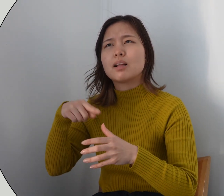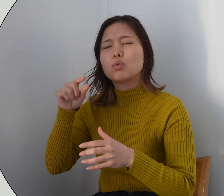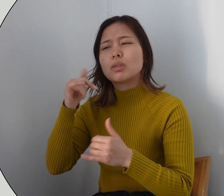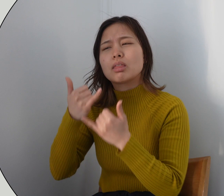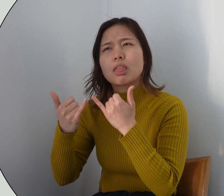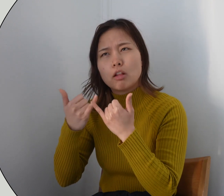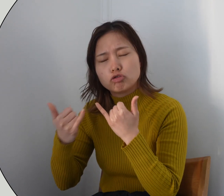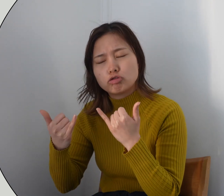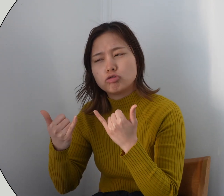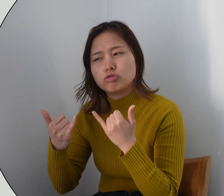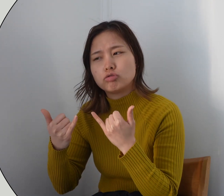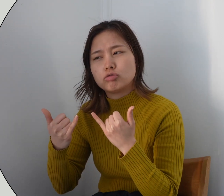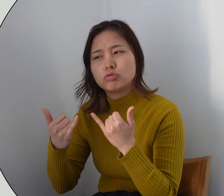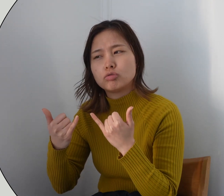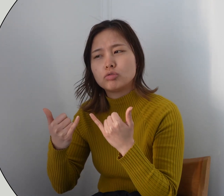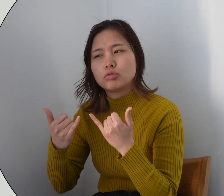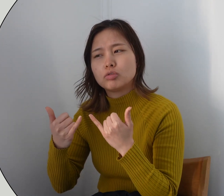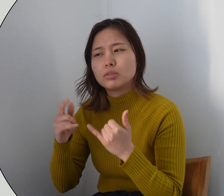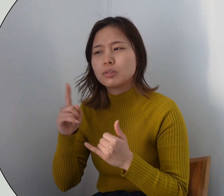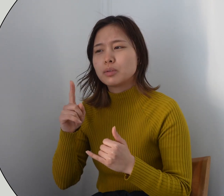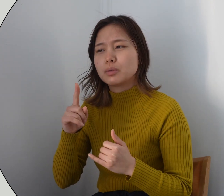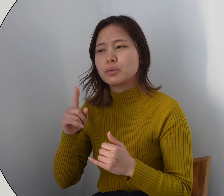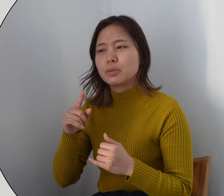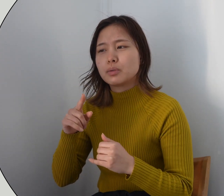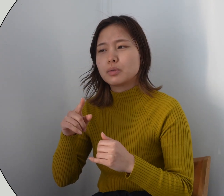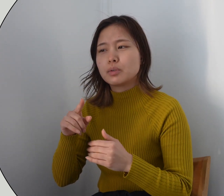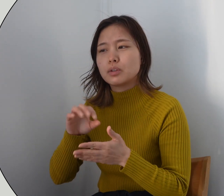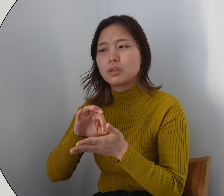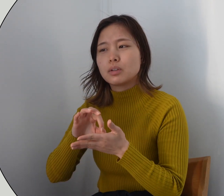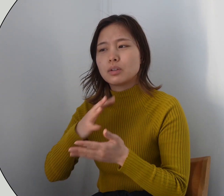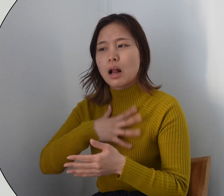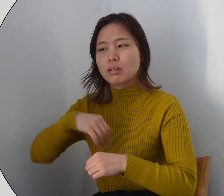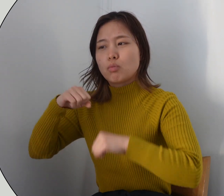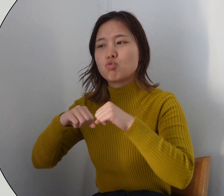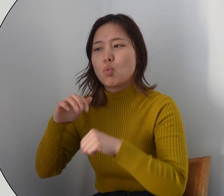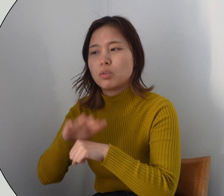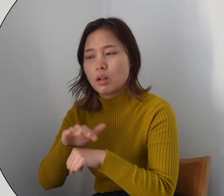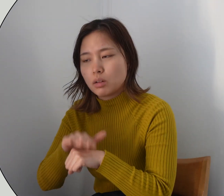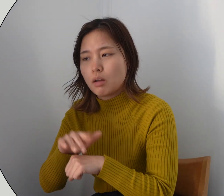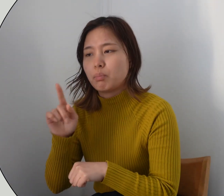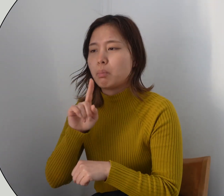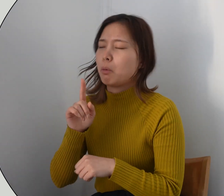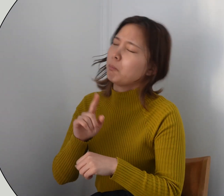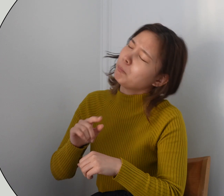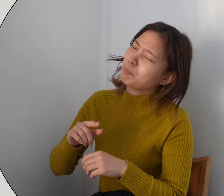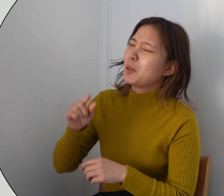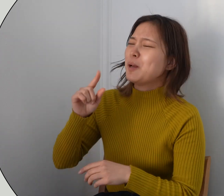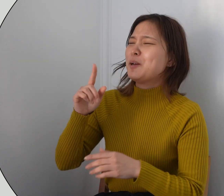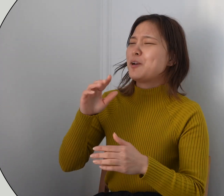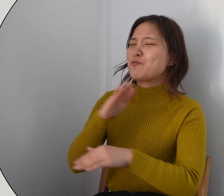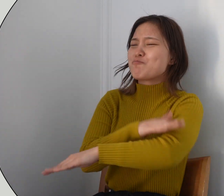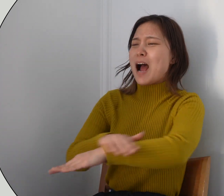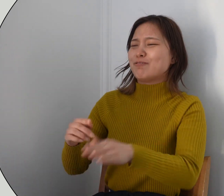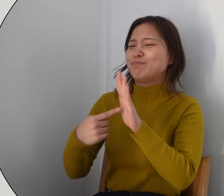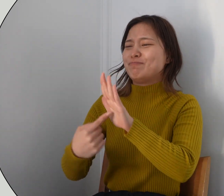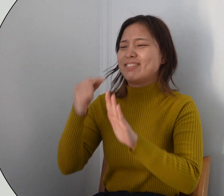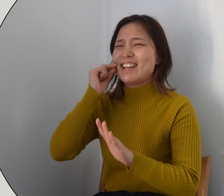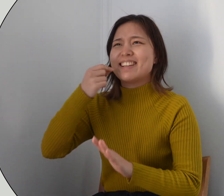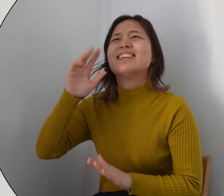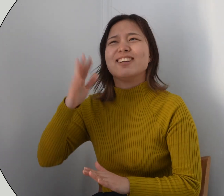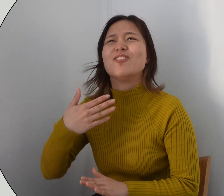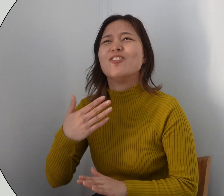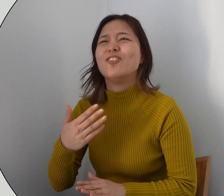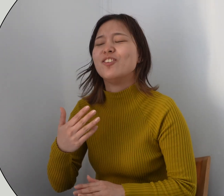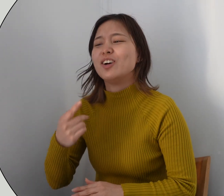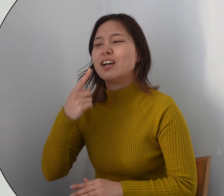少し似ているなって体の動かし方っていうのかなうまく言えないん